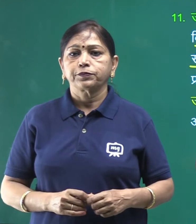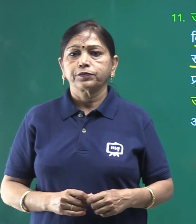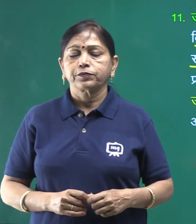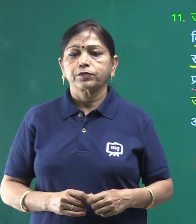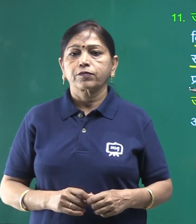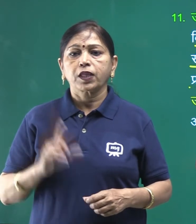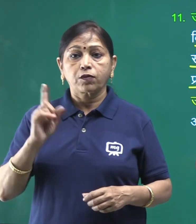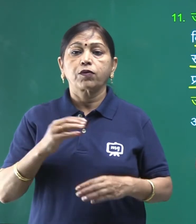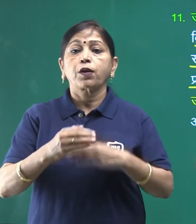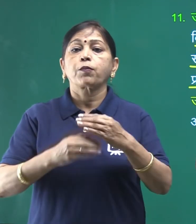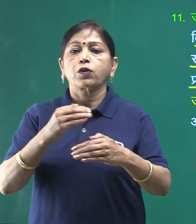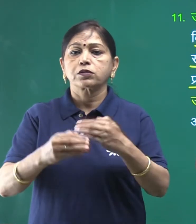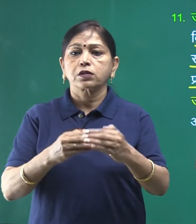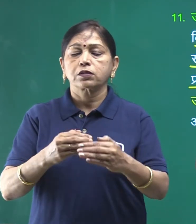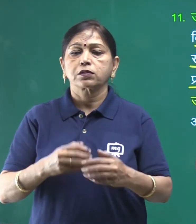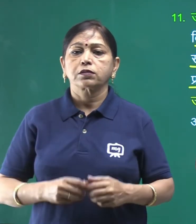वह प्रक्रिया